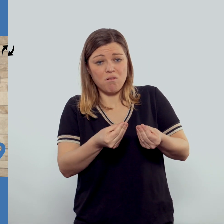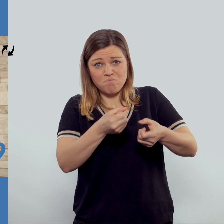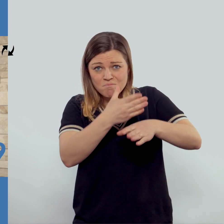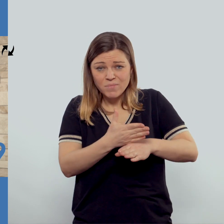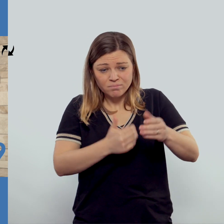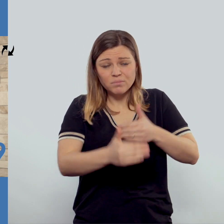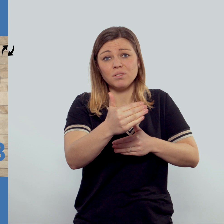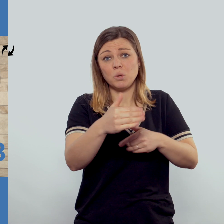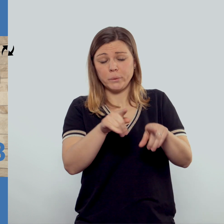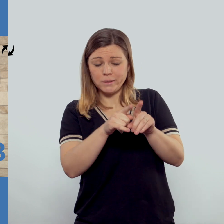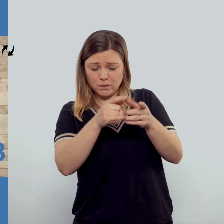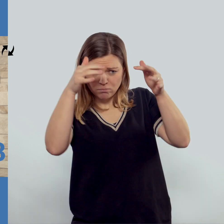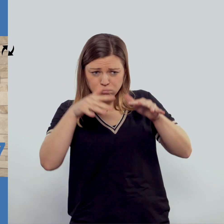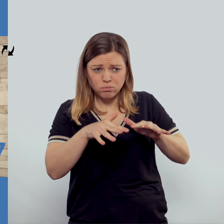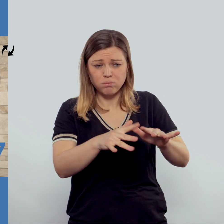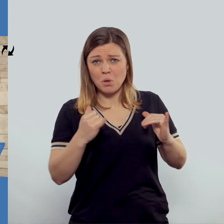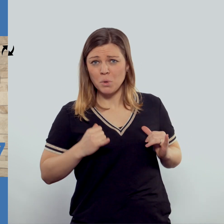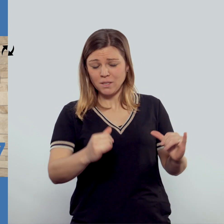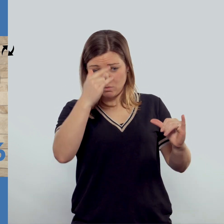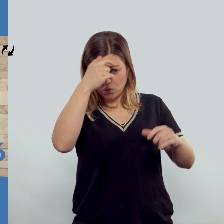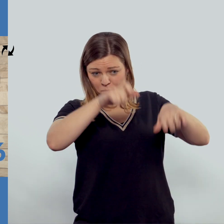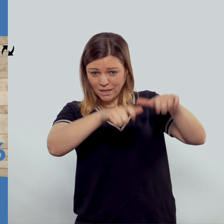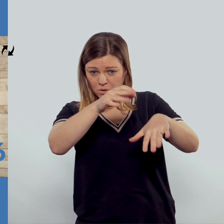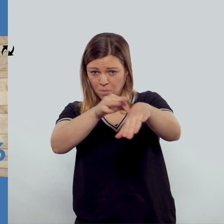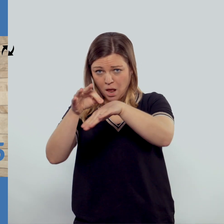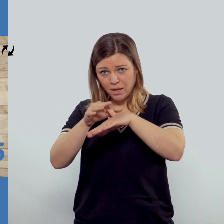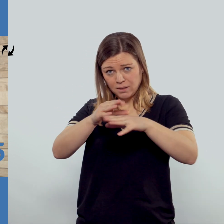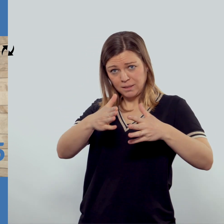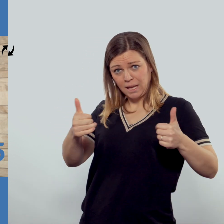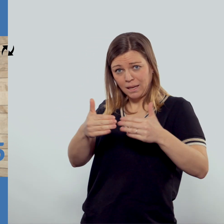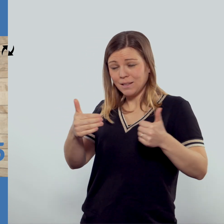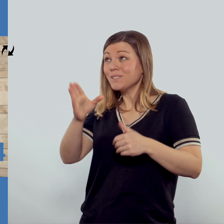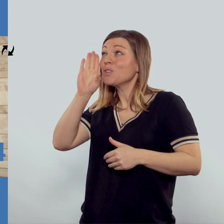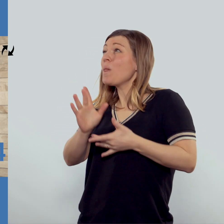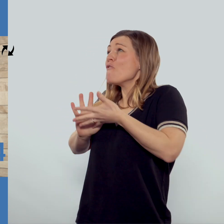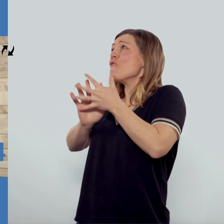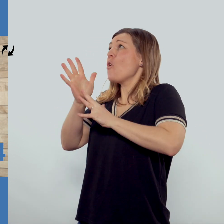pour guérir les malades. J'appelle ton feu maintenant dans ses mains,